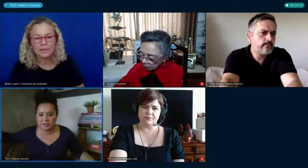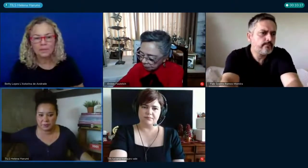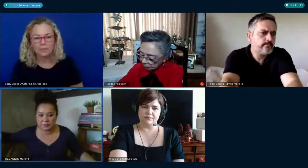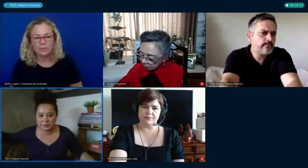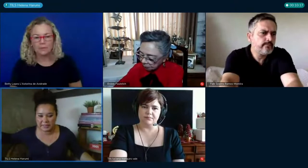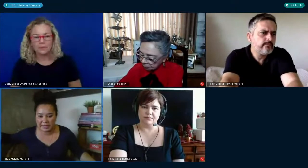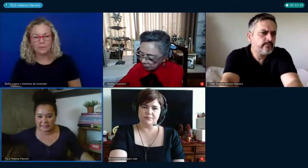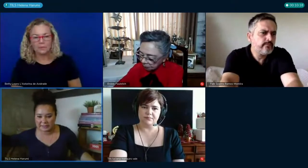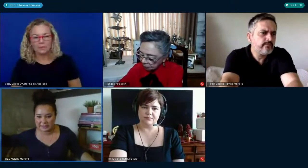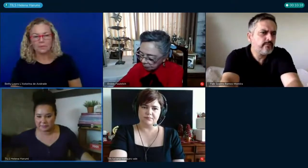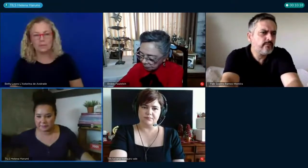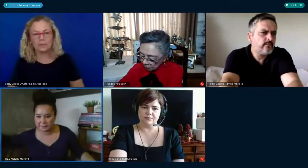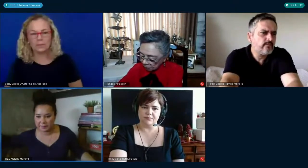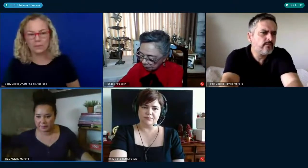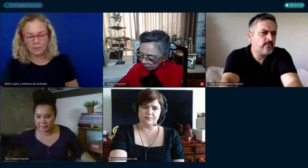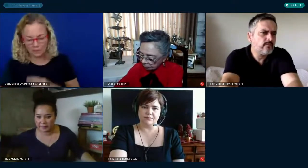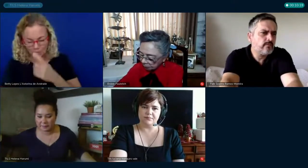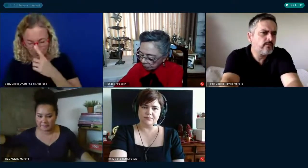No item 2.3,